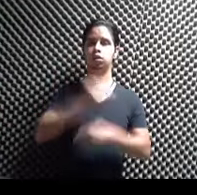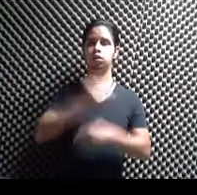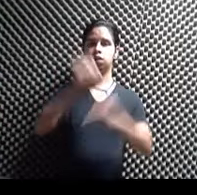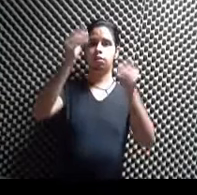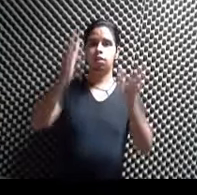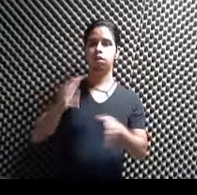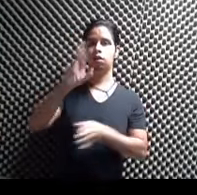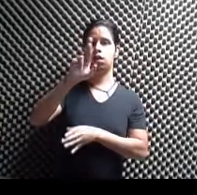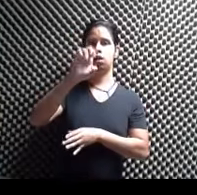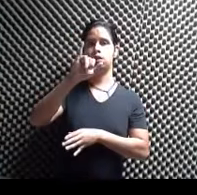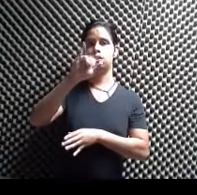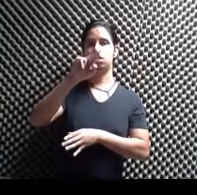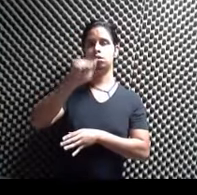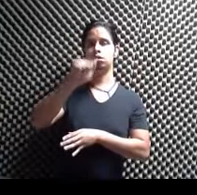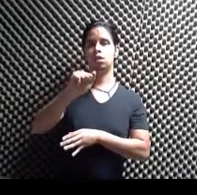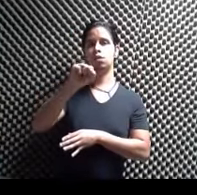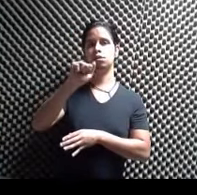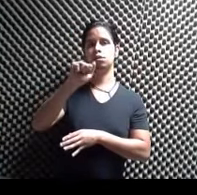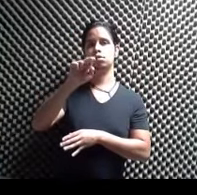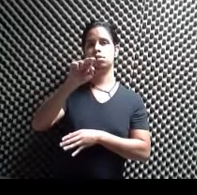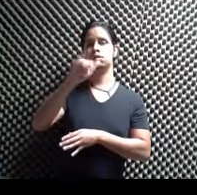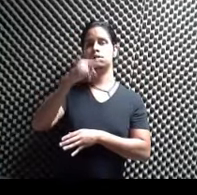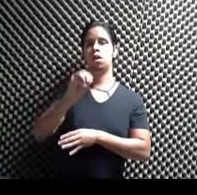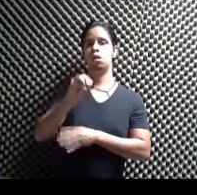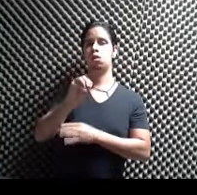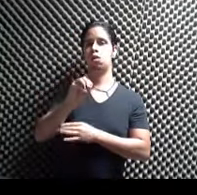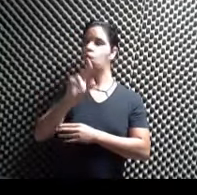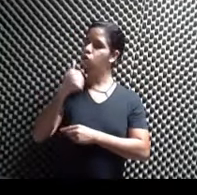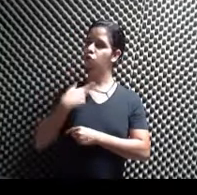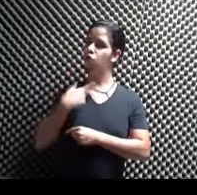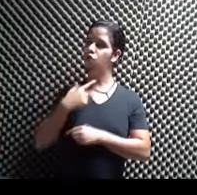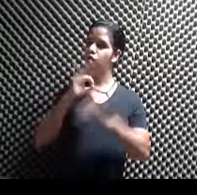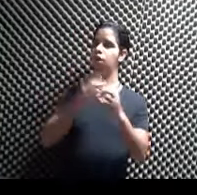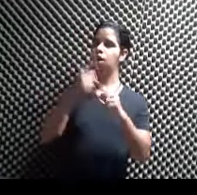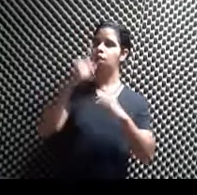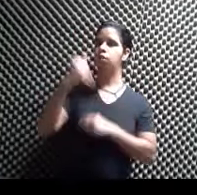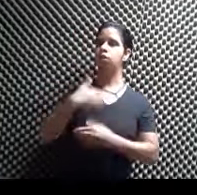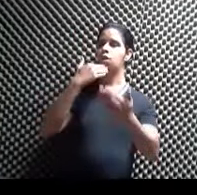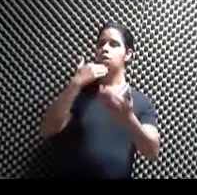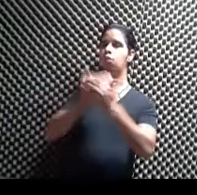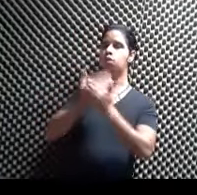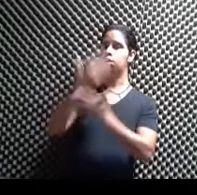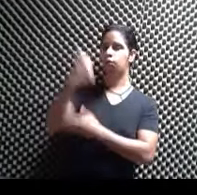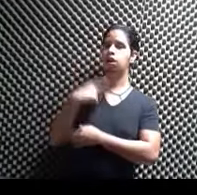favorita. No es familia mía, pero es de las buenas porque es Santiago. Exacto.